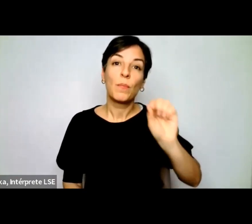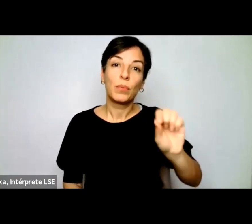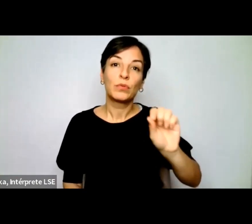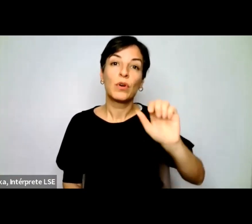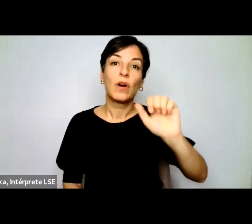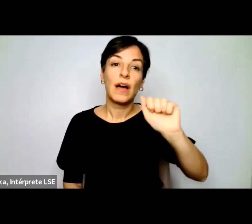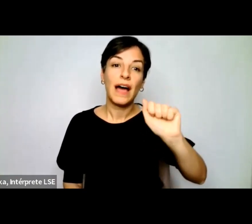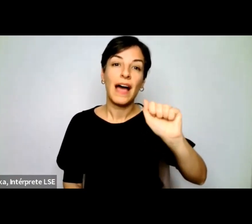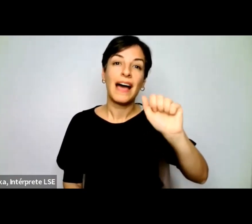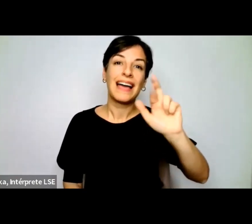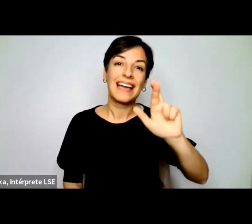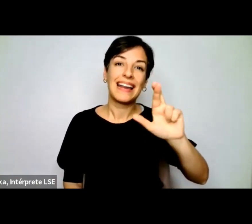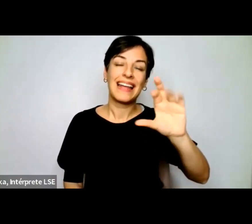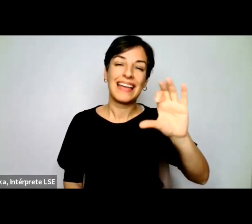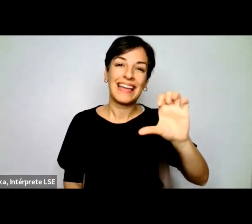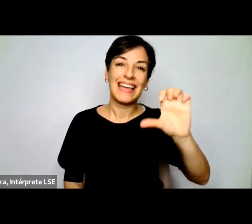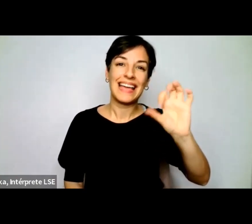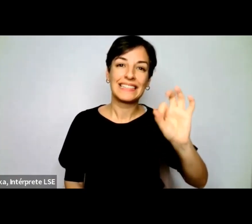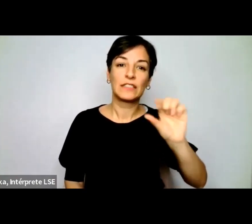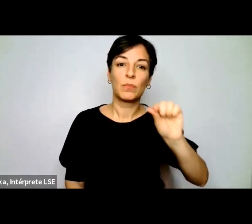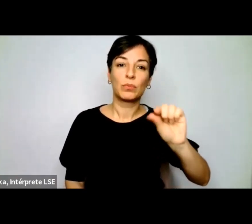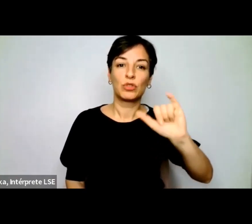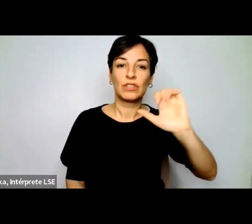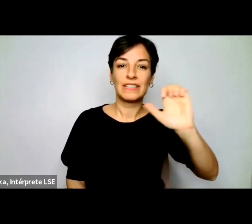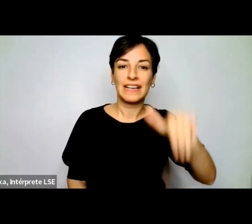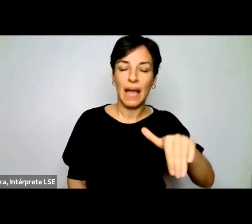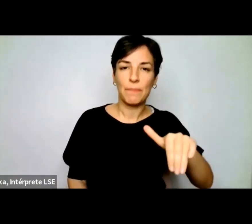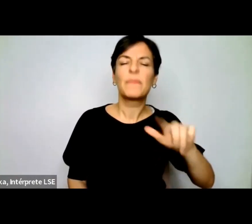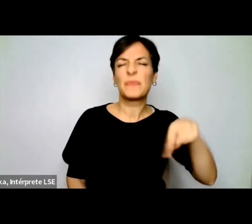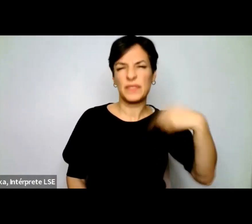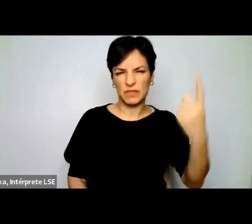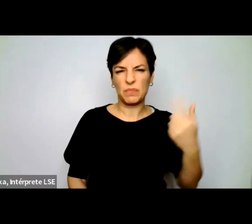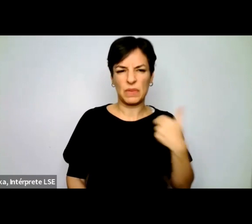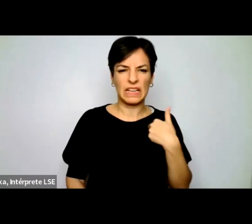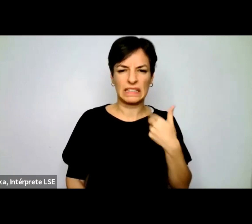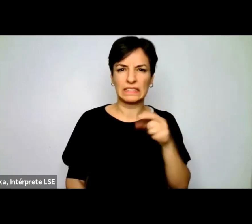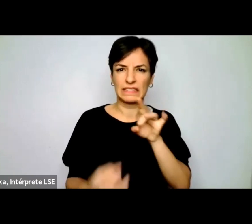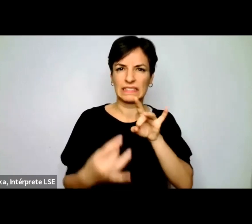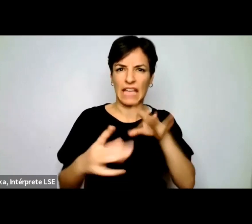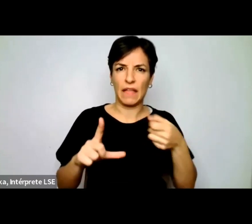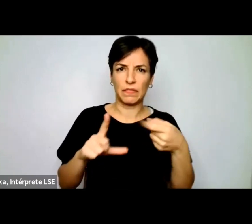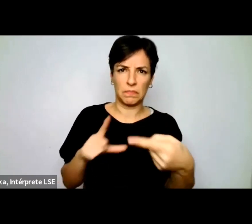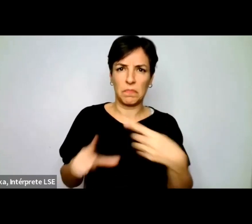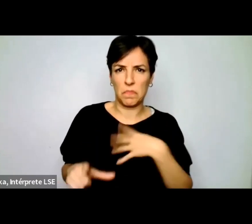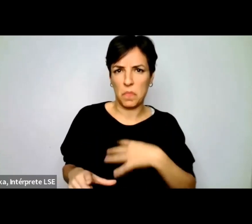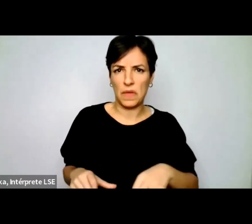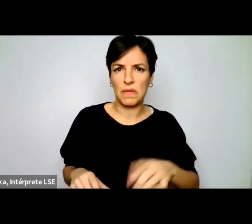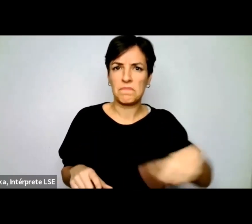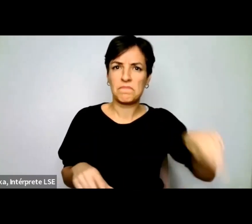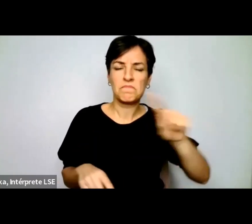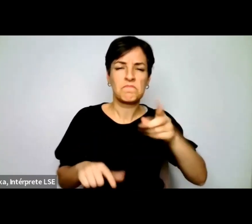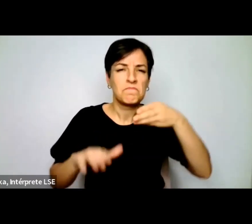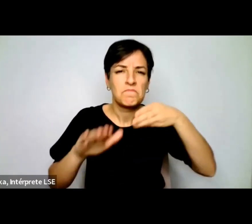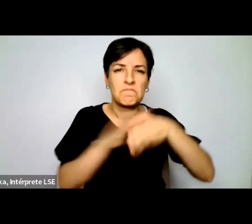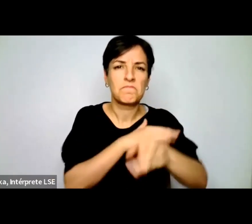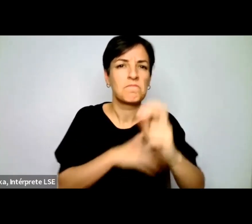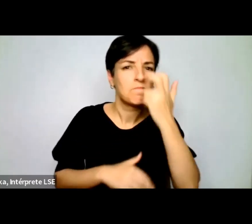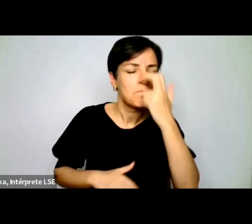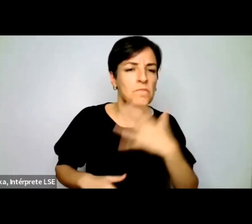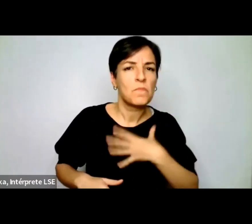www.adrs.icam.es. Luego, si queréis, os lo podemos dejar por escrito, para que podáis acceder, porque además